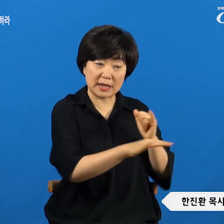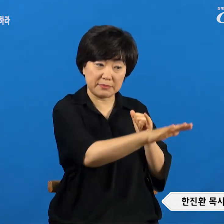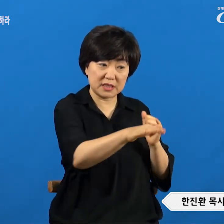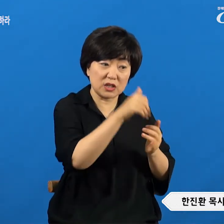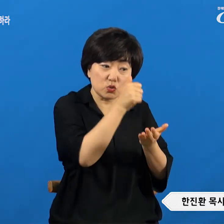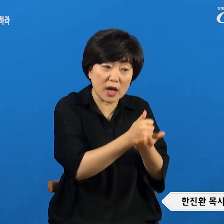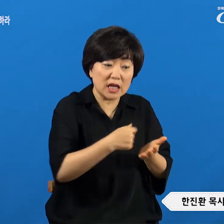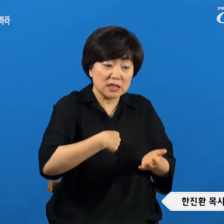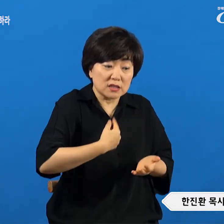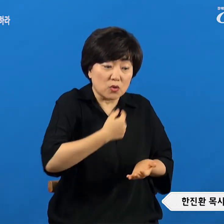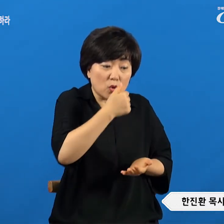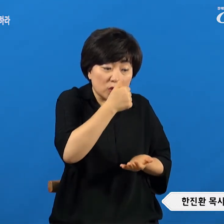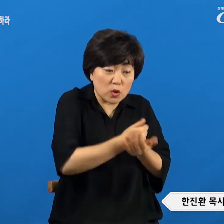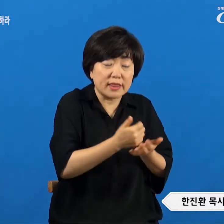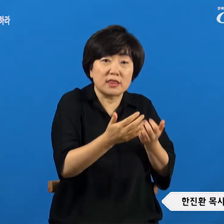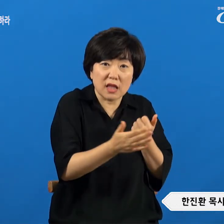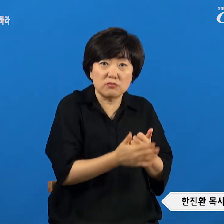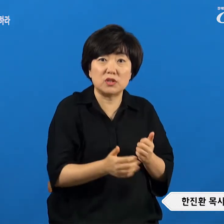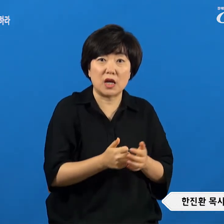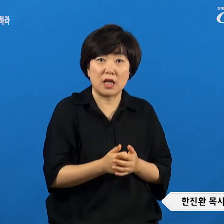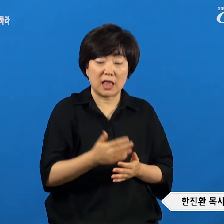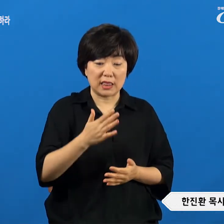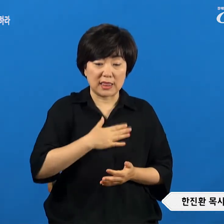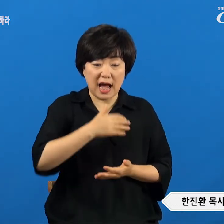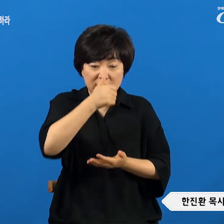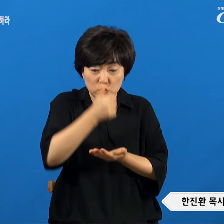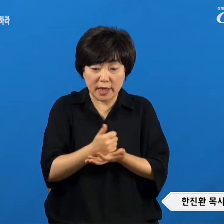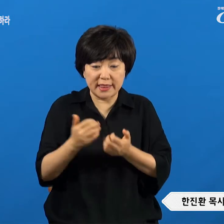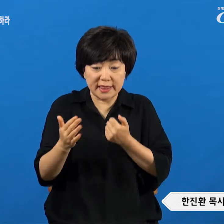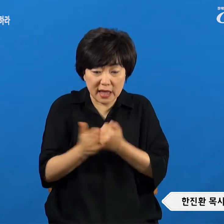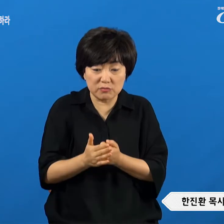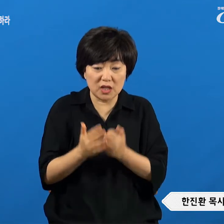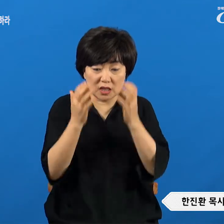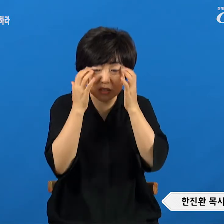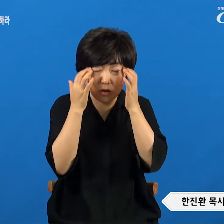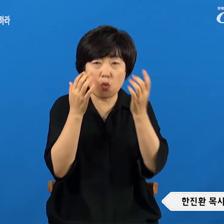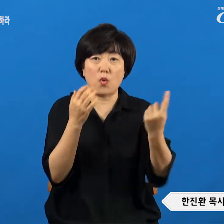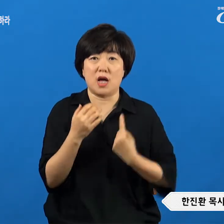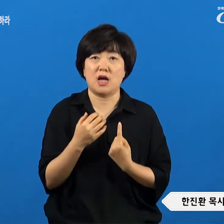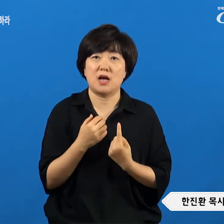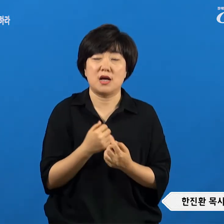때문에 오는 것입니다. 어떤 때는 나의 죄 때문에 올 때도 있습니다.